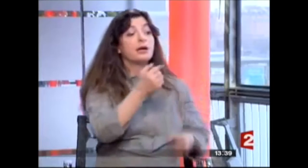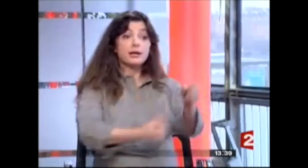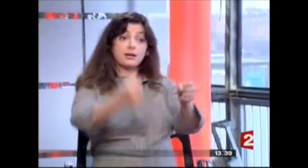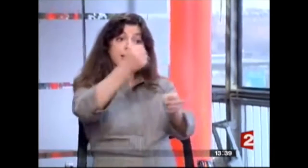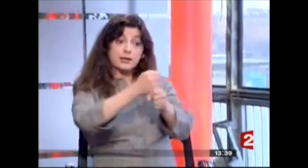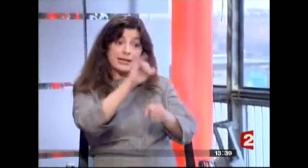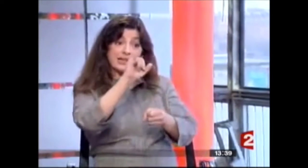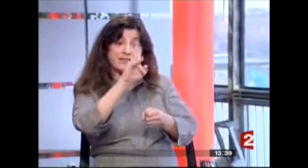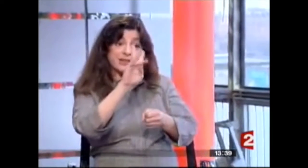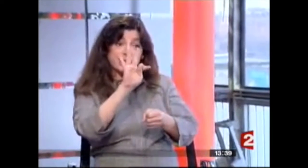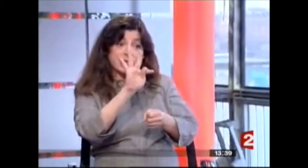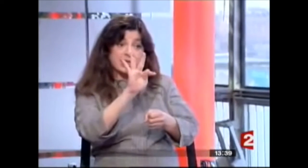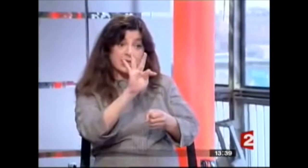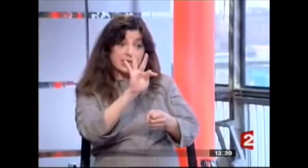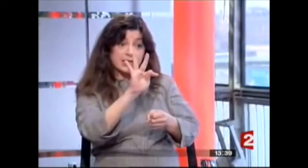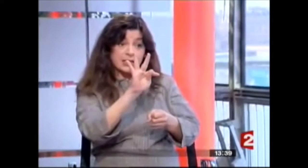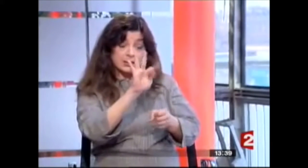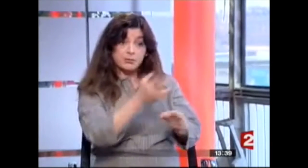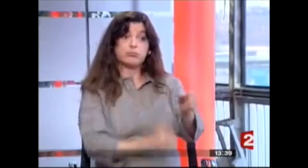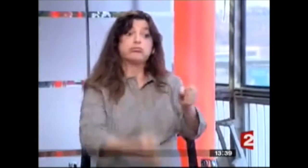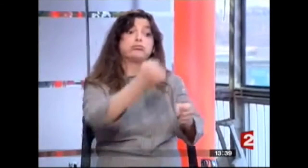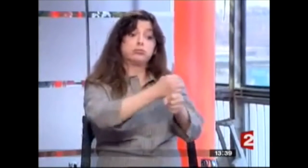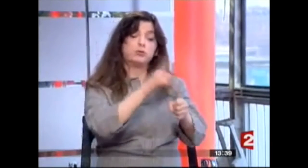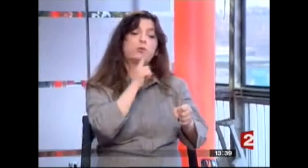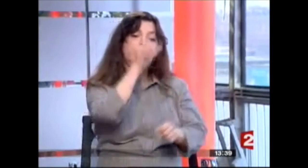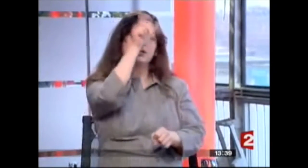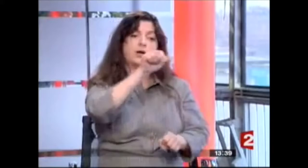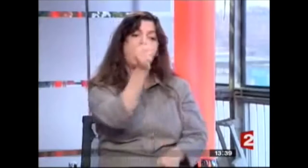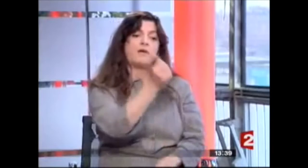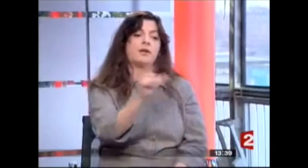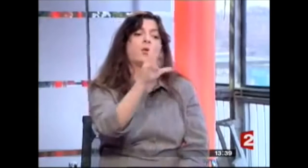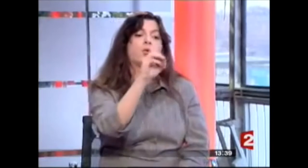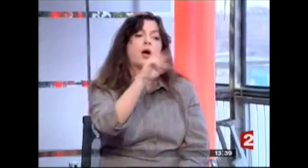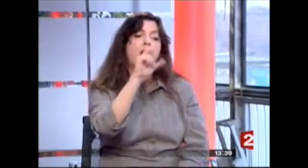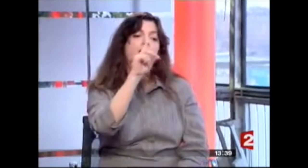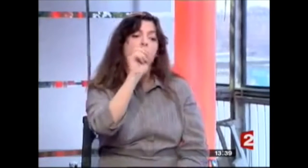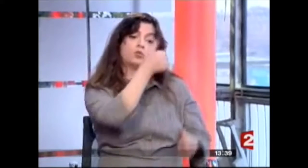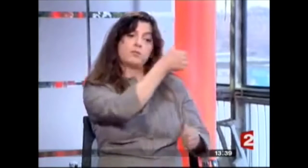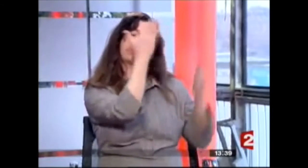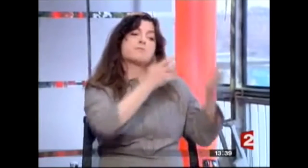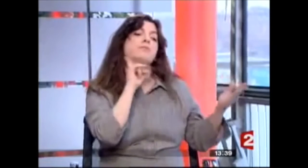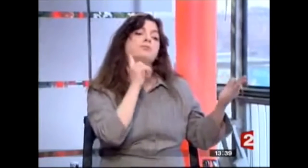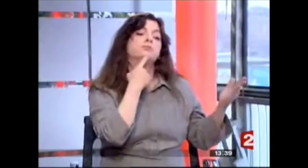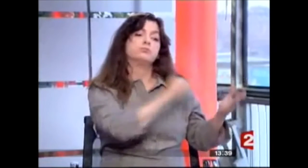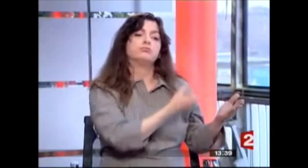Alors en fait, l'IVT a été créé par Alfredo Corrado, qui effectivement est américain, sourd